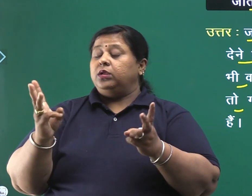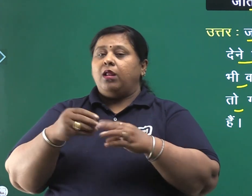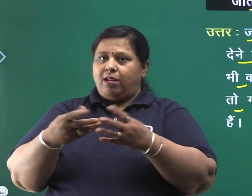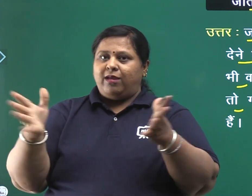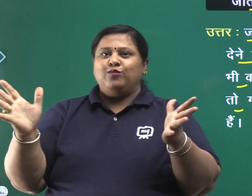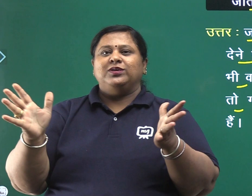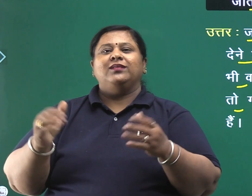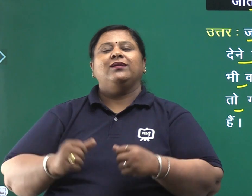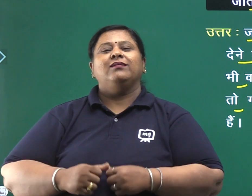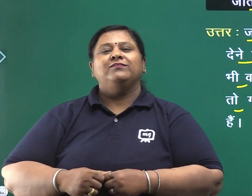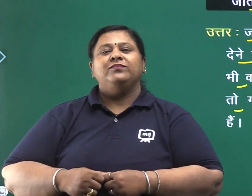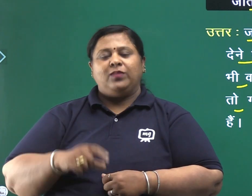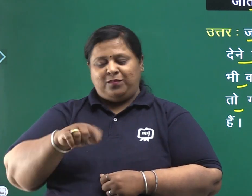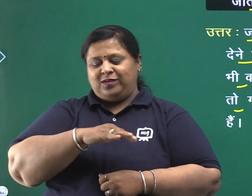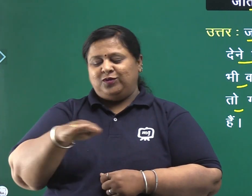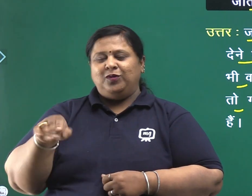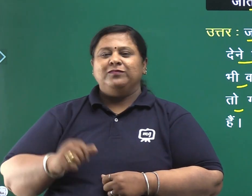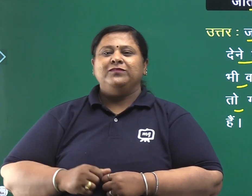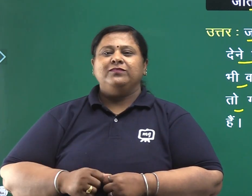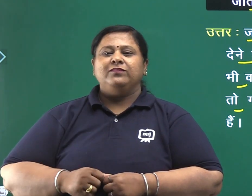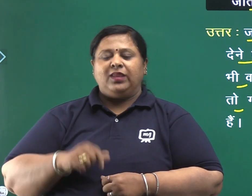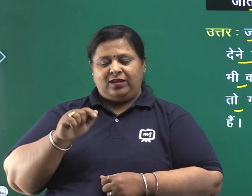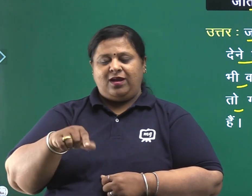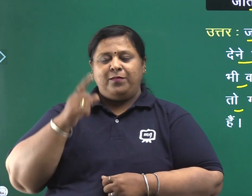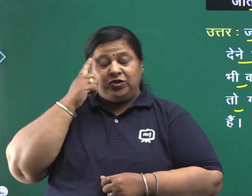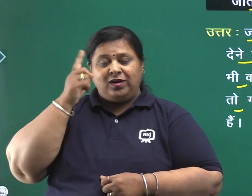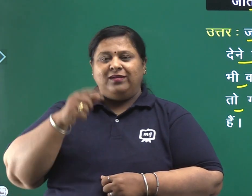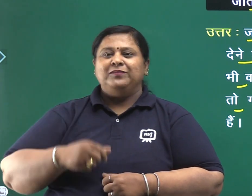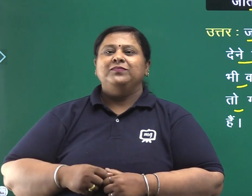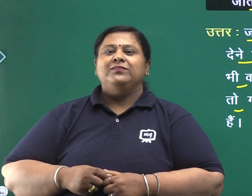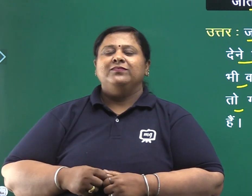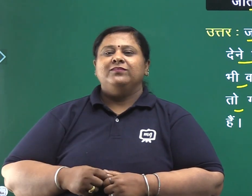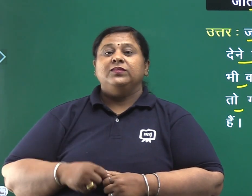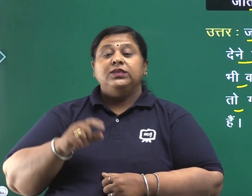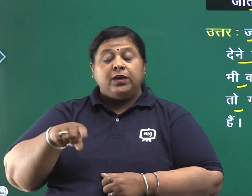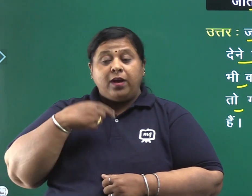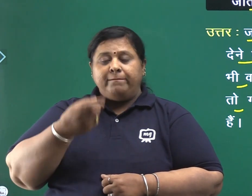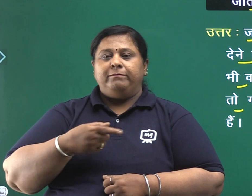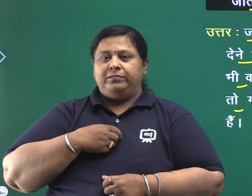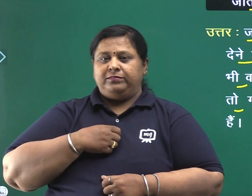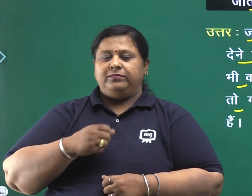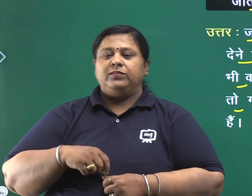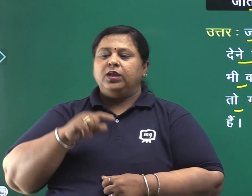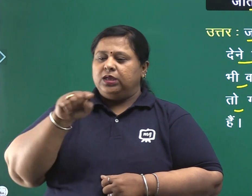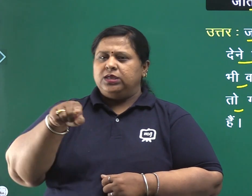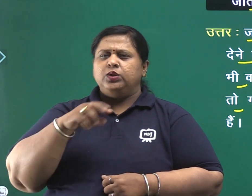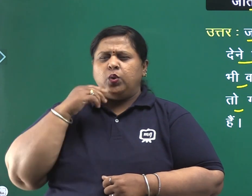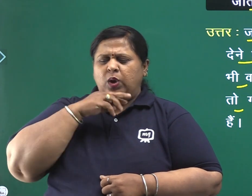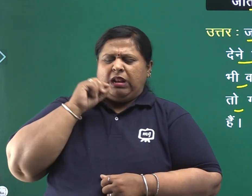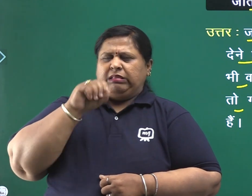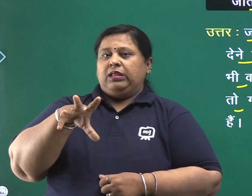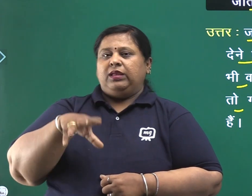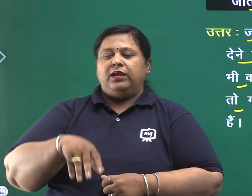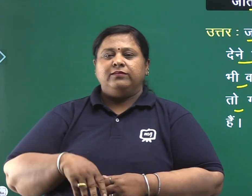है। बच्चों, यहाँ आपने जाना कि जब हम किसी को गाली देते